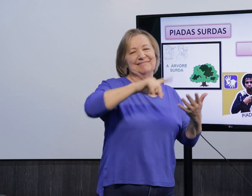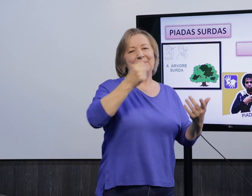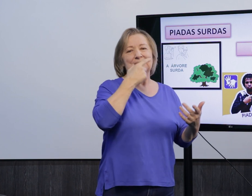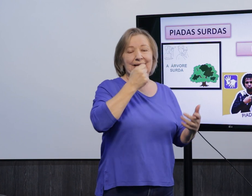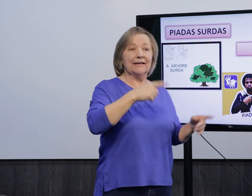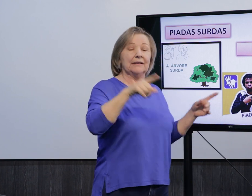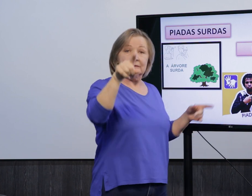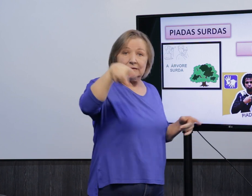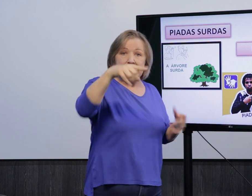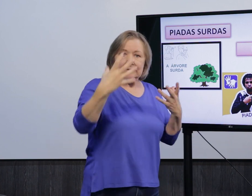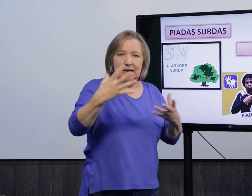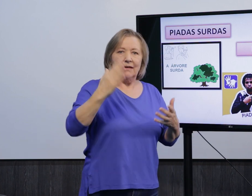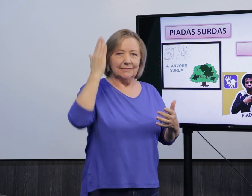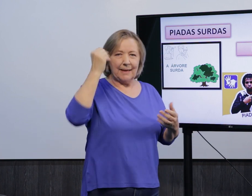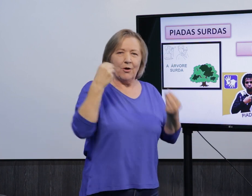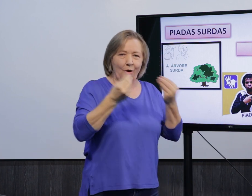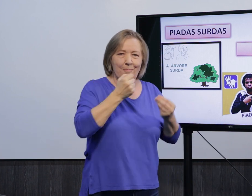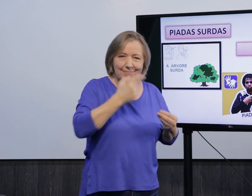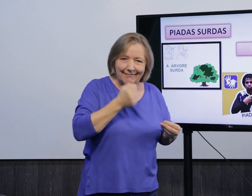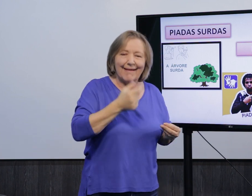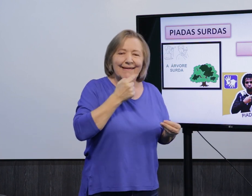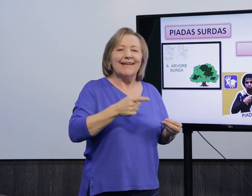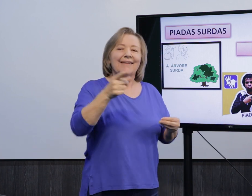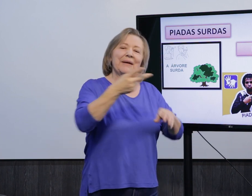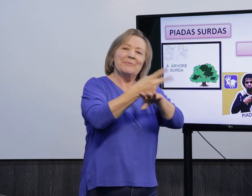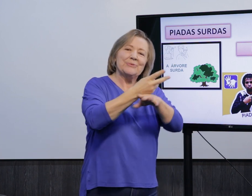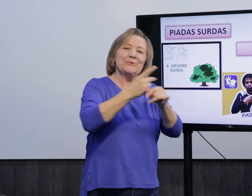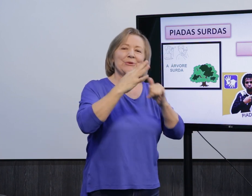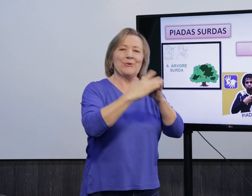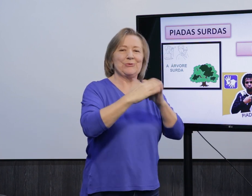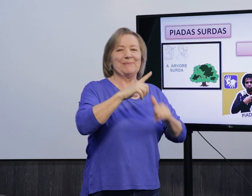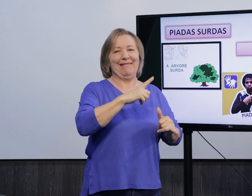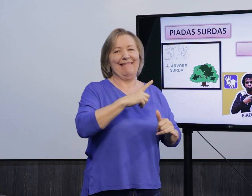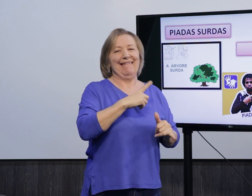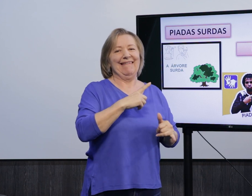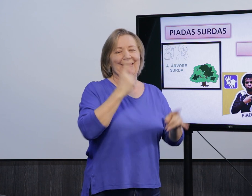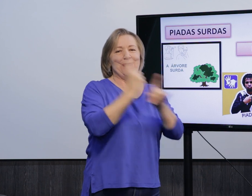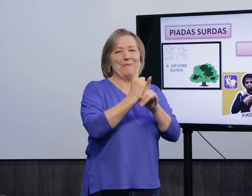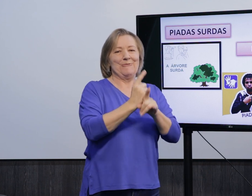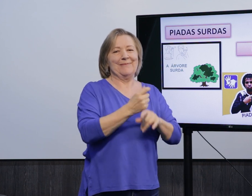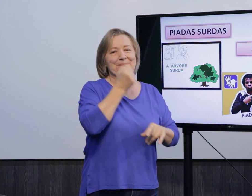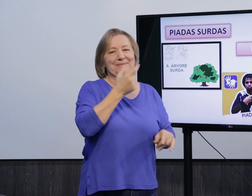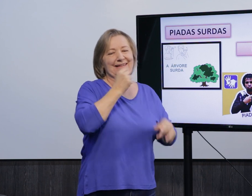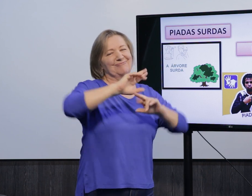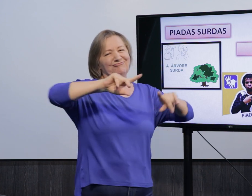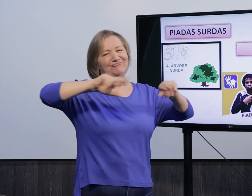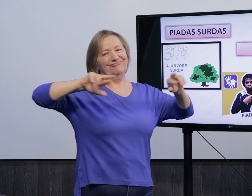Existem várias piadas ali mas se vocês quiserem dever um pouquinho mais sobre isso no YouTube Vocês conseguem encontrar